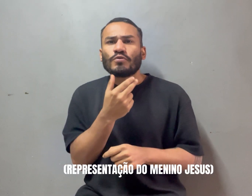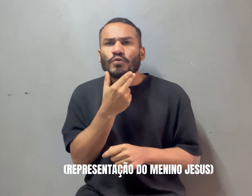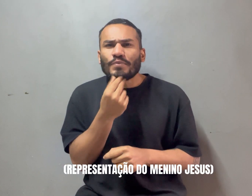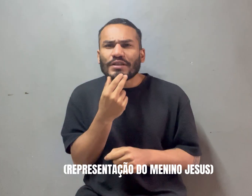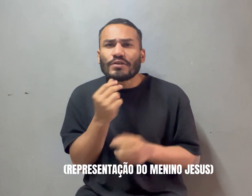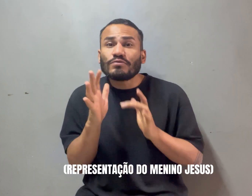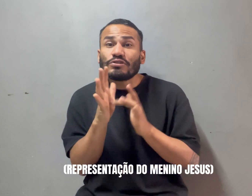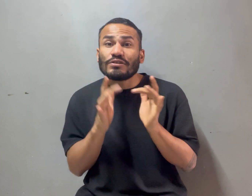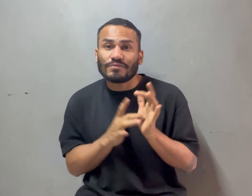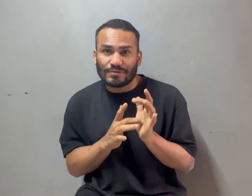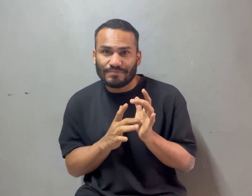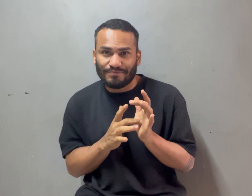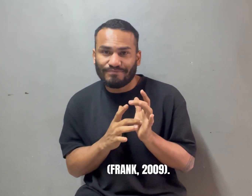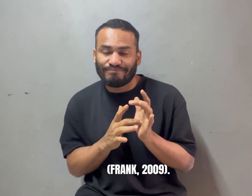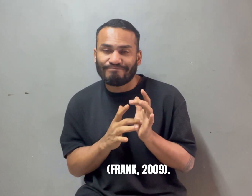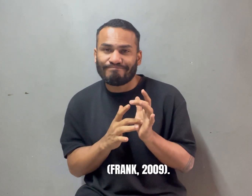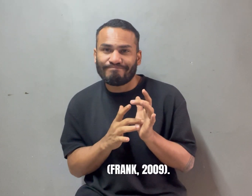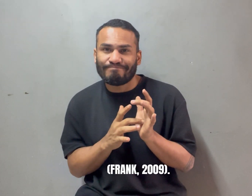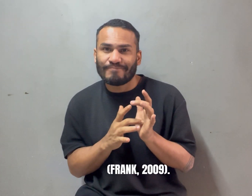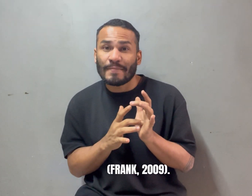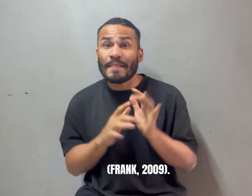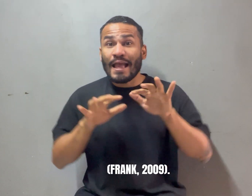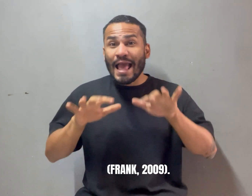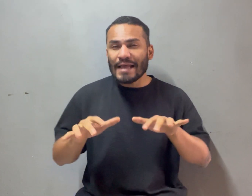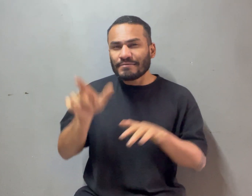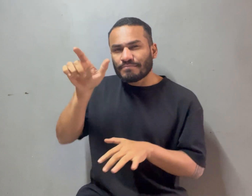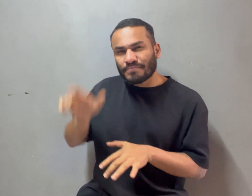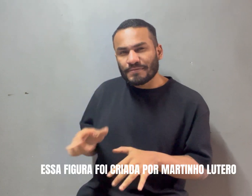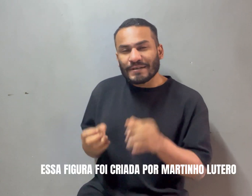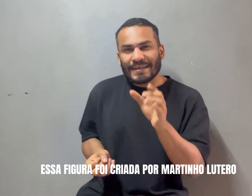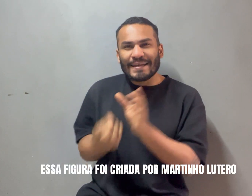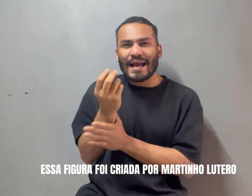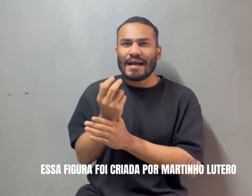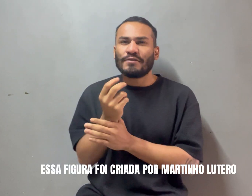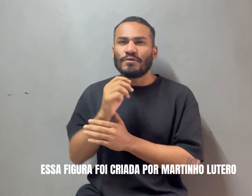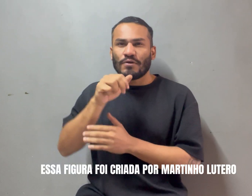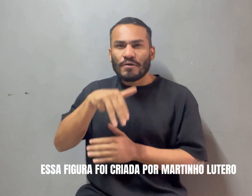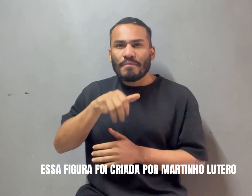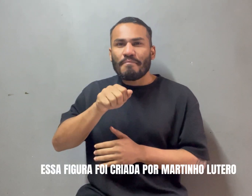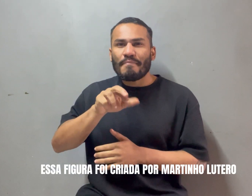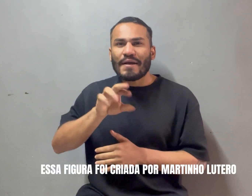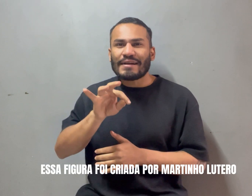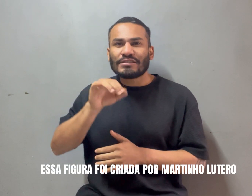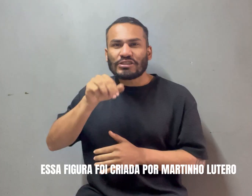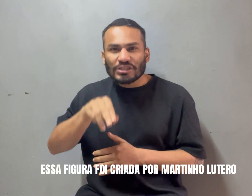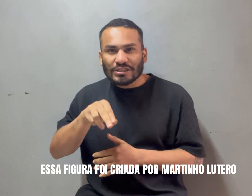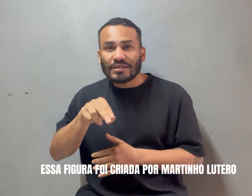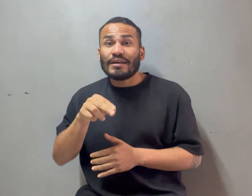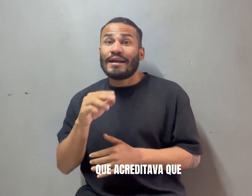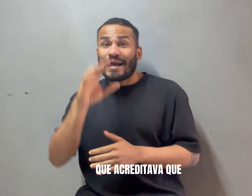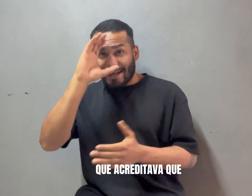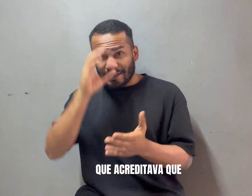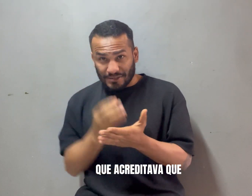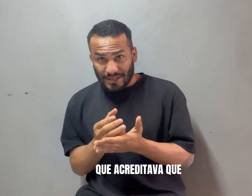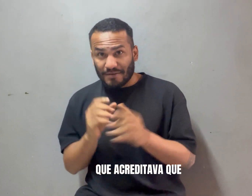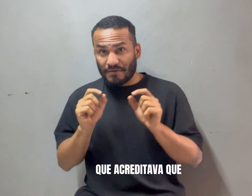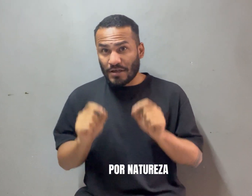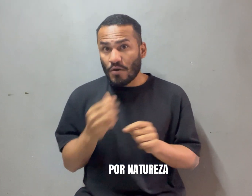do Menino Jesus. Frank, 2009. Essa figura foi criada por Martinho Lutero, que acreditava que, por